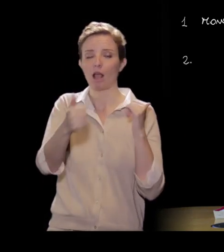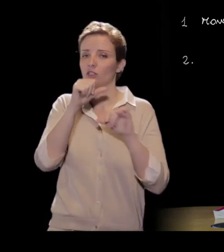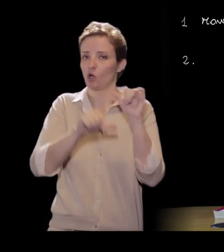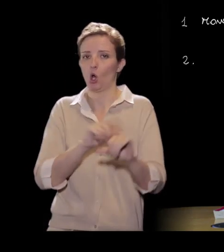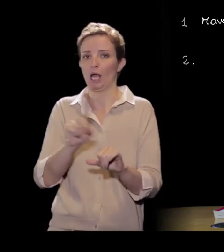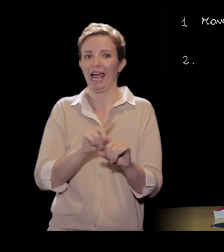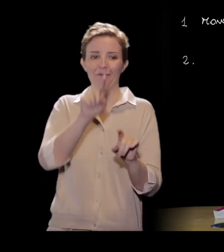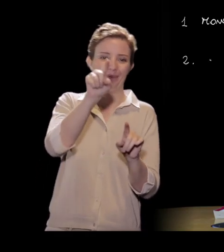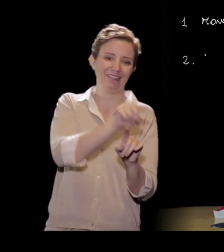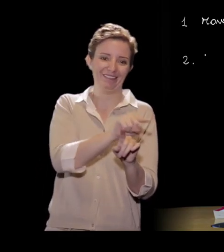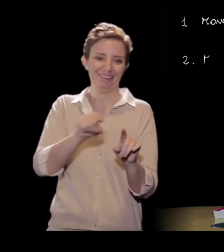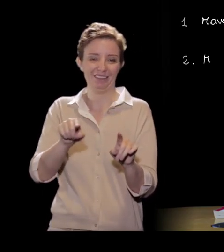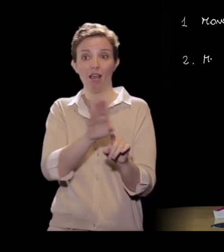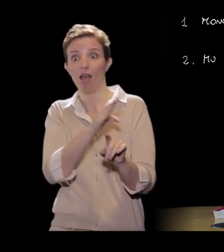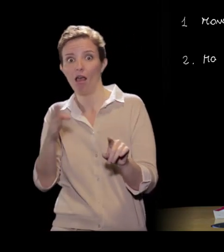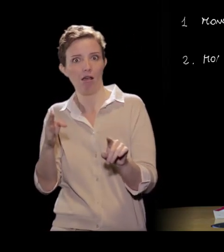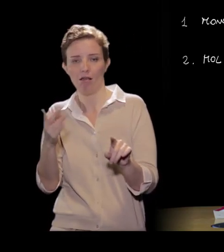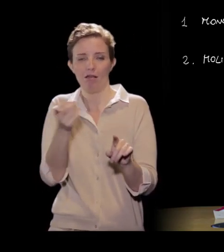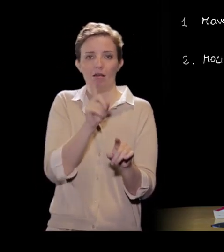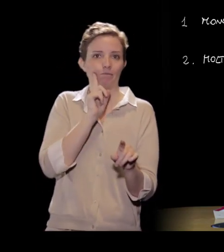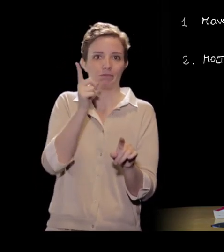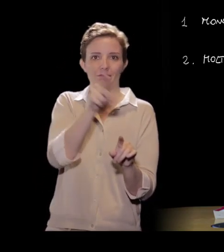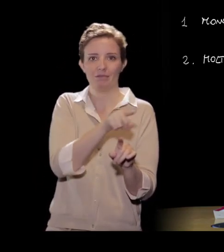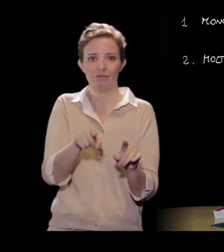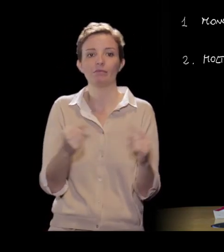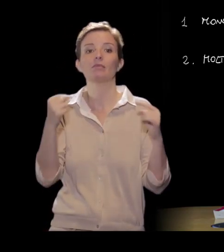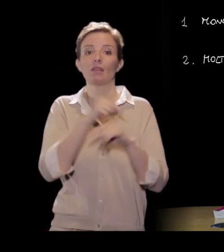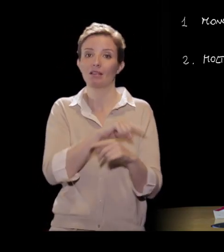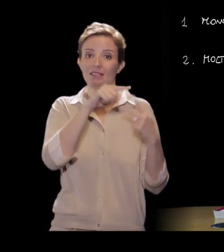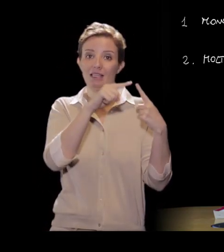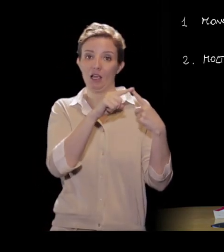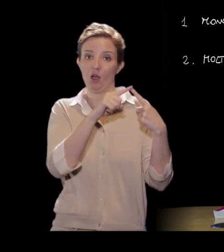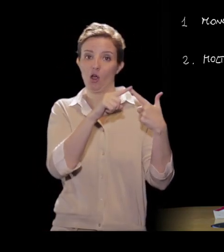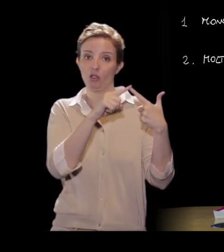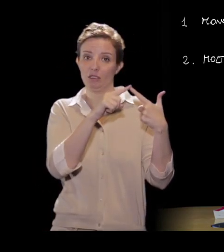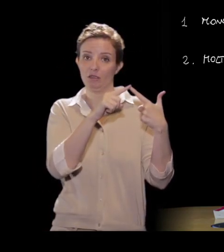proprietà molto importante è quella che riguarda invece la moltiplicazione